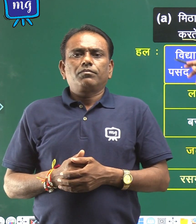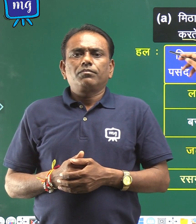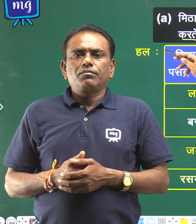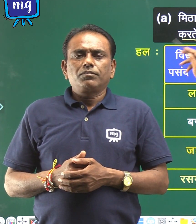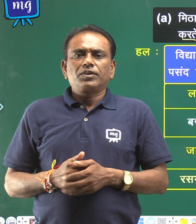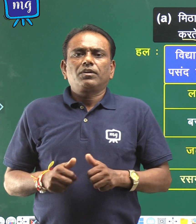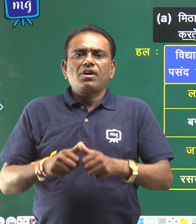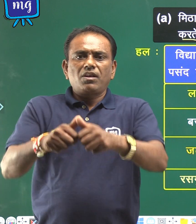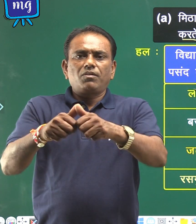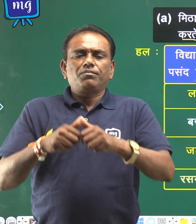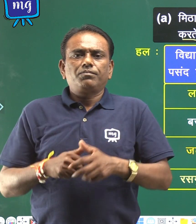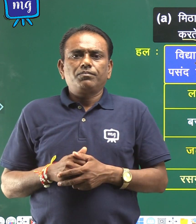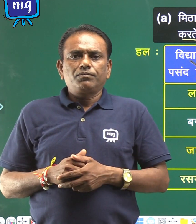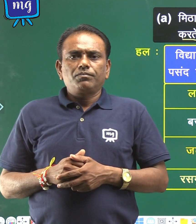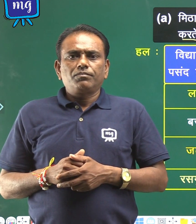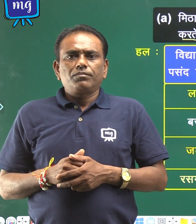हल,